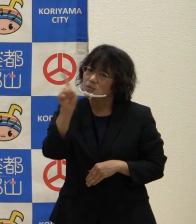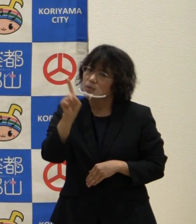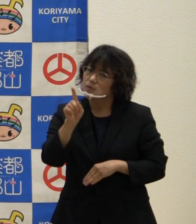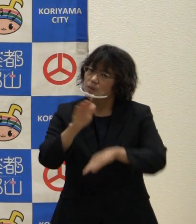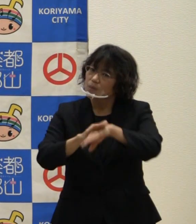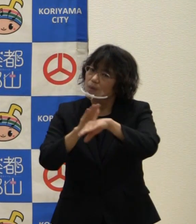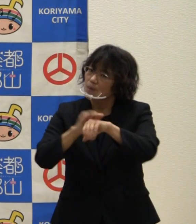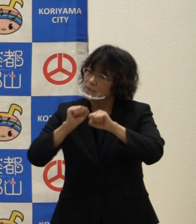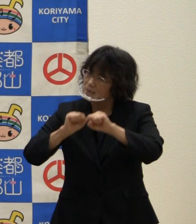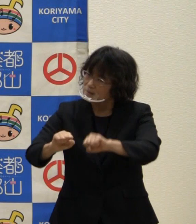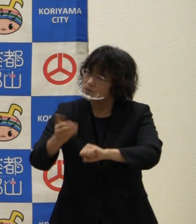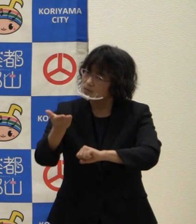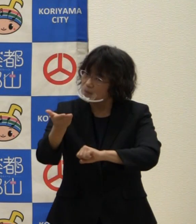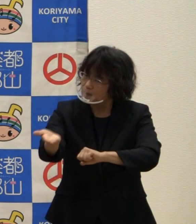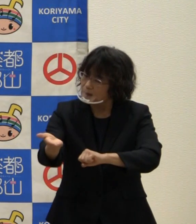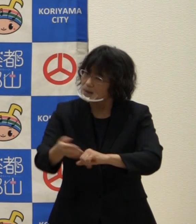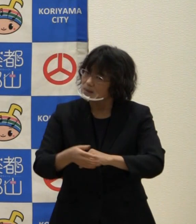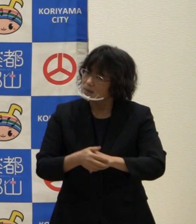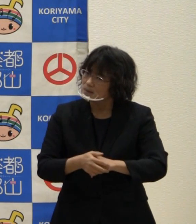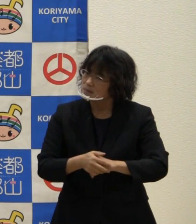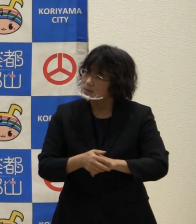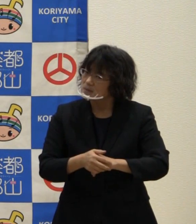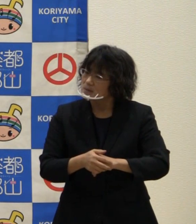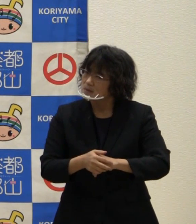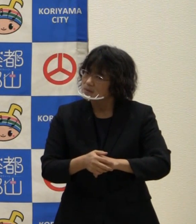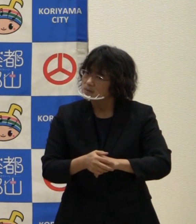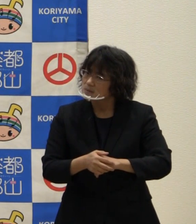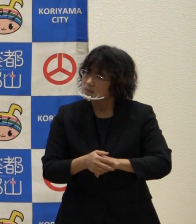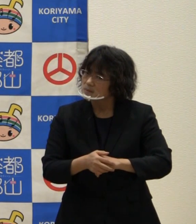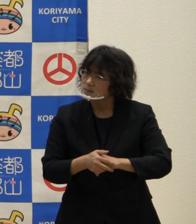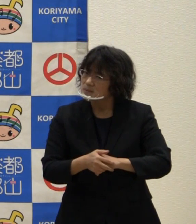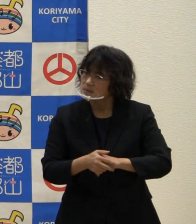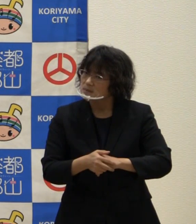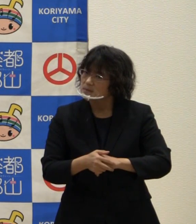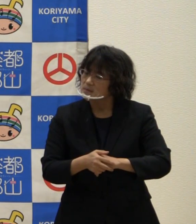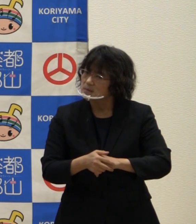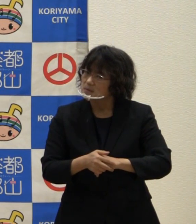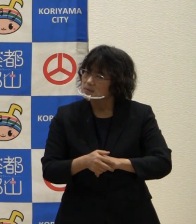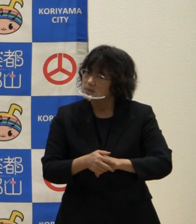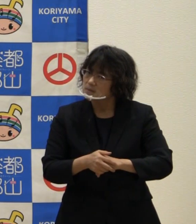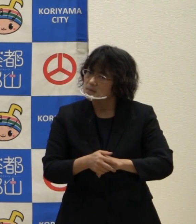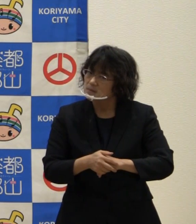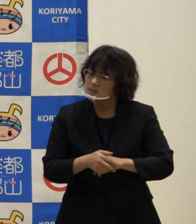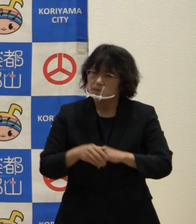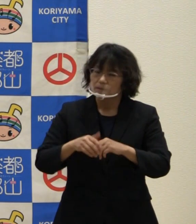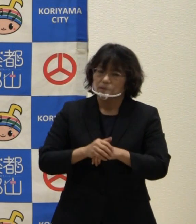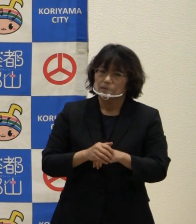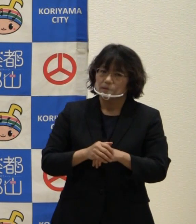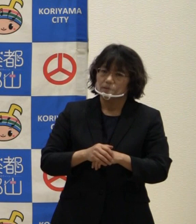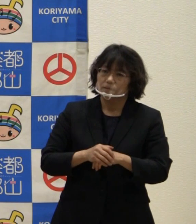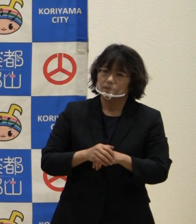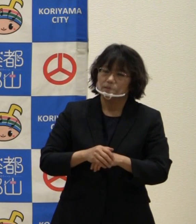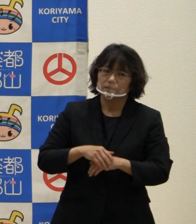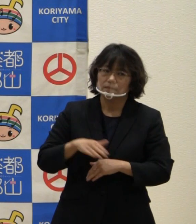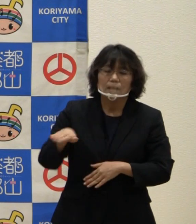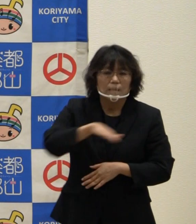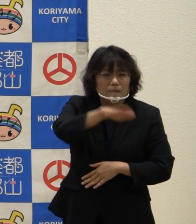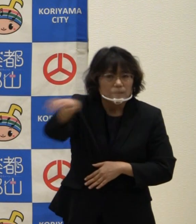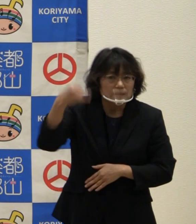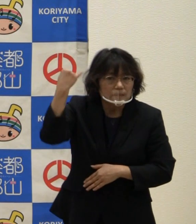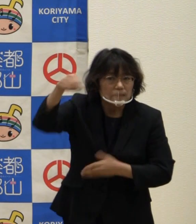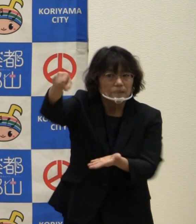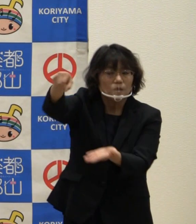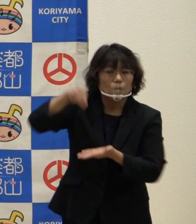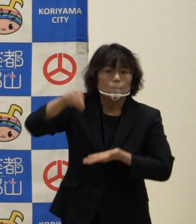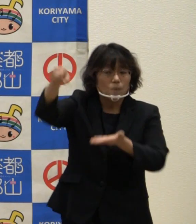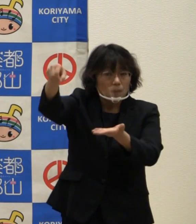と、プロポーザル的な形で提案を受けて、事業者の方から提案を受けて決めていくような考えで今おりますので